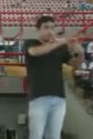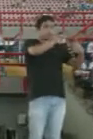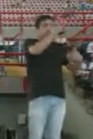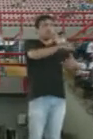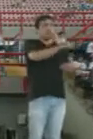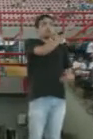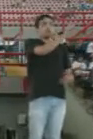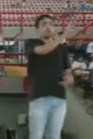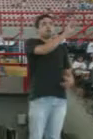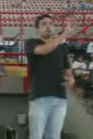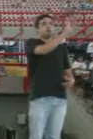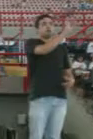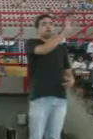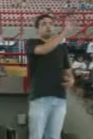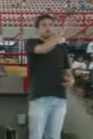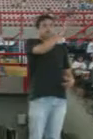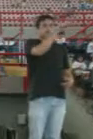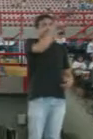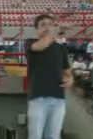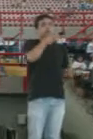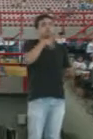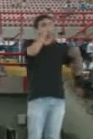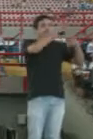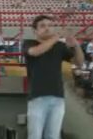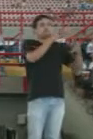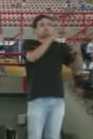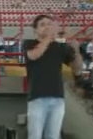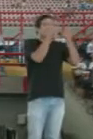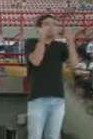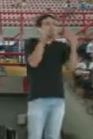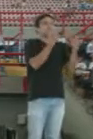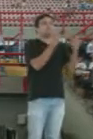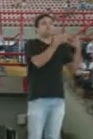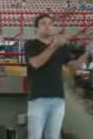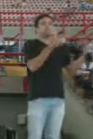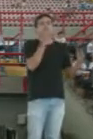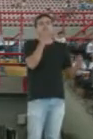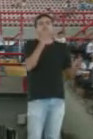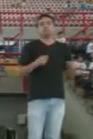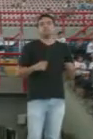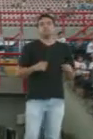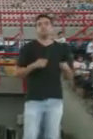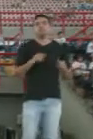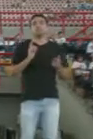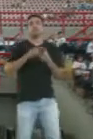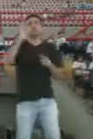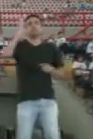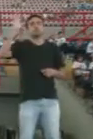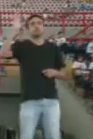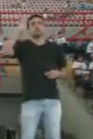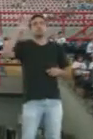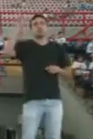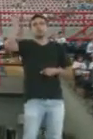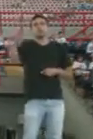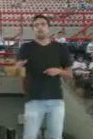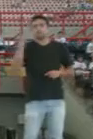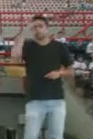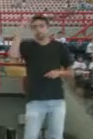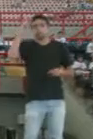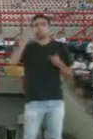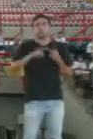chama Aristóteles, que é material. Quer ver? Sonhar com uma